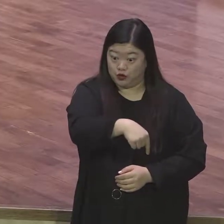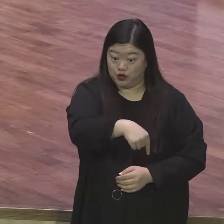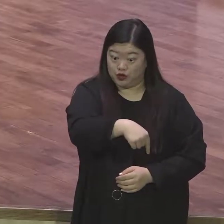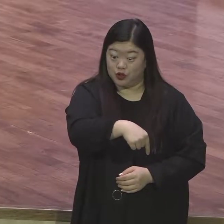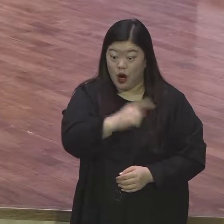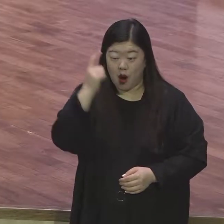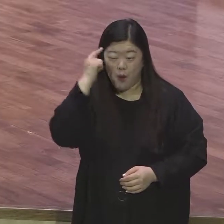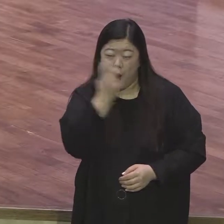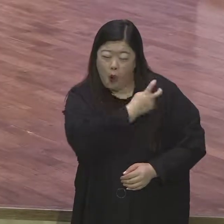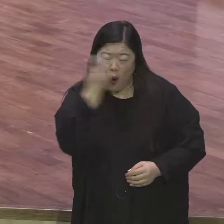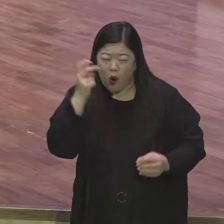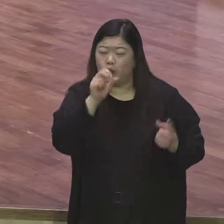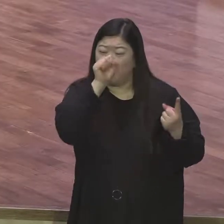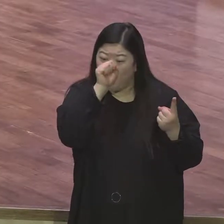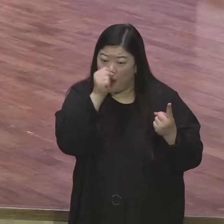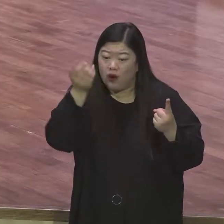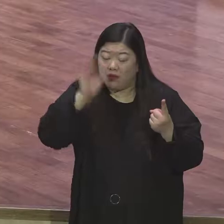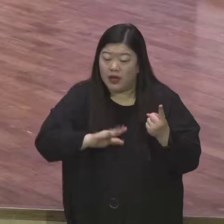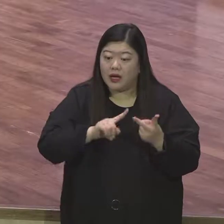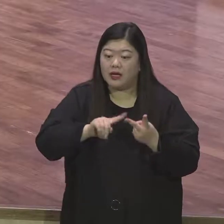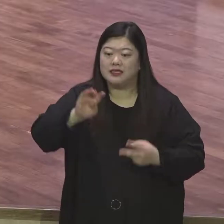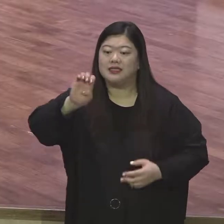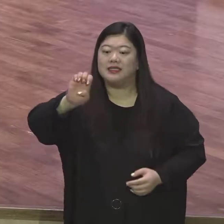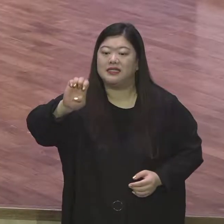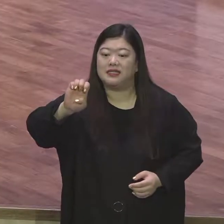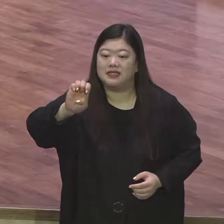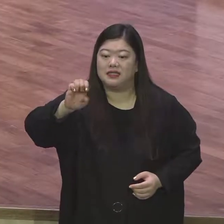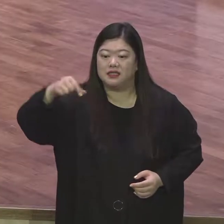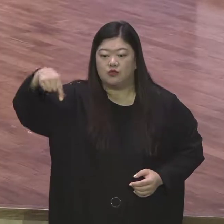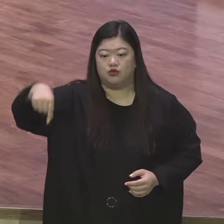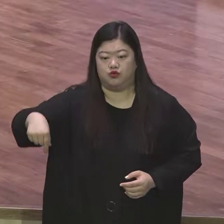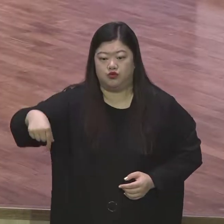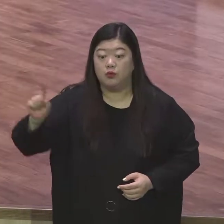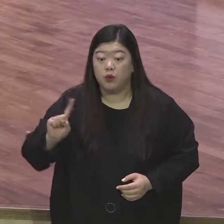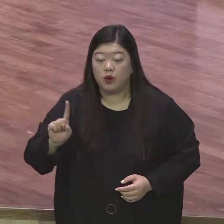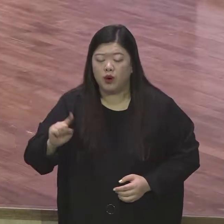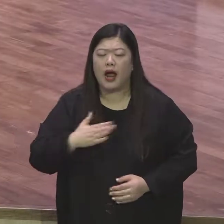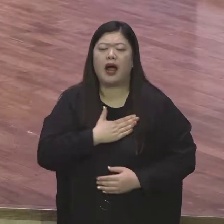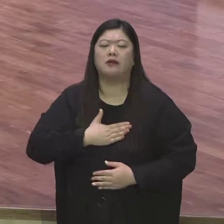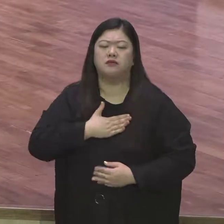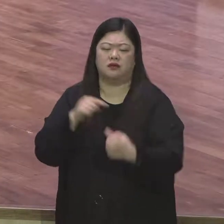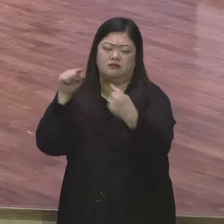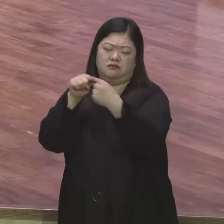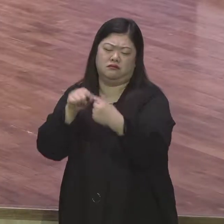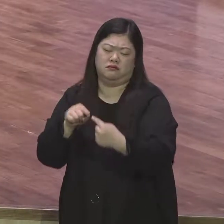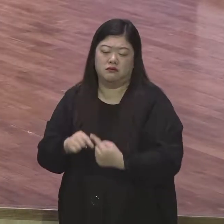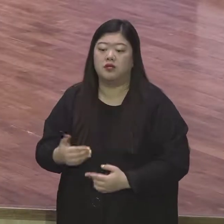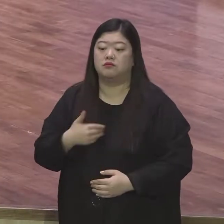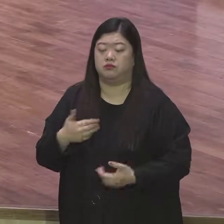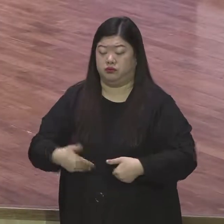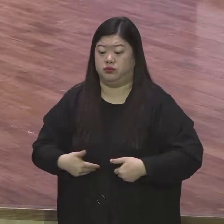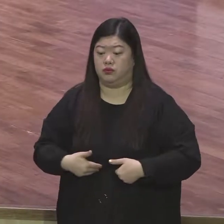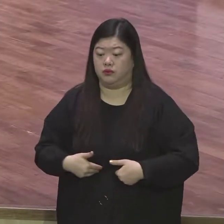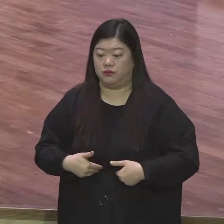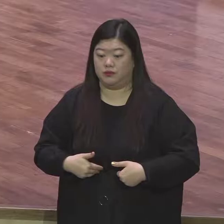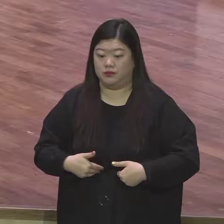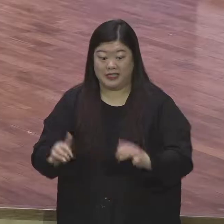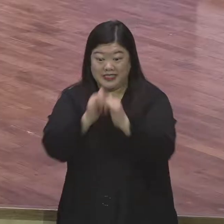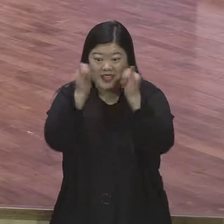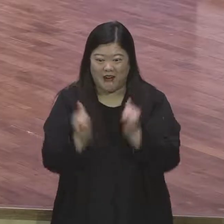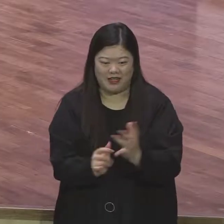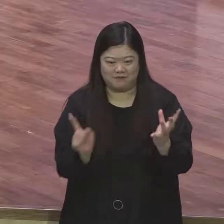관계. 관계, 종으로, 행으로, 앞뒤, 좌우로 관계를 잘 맺으면 그 사람이 아주